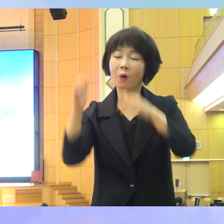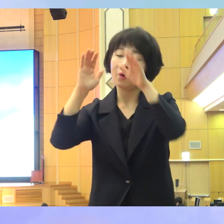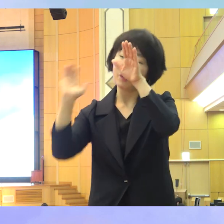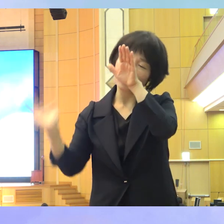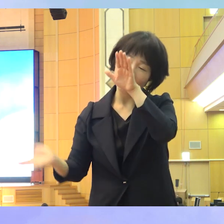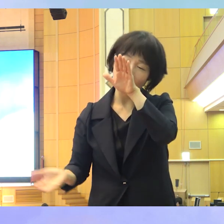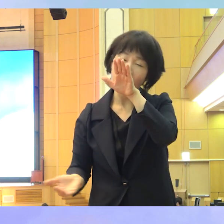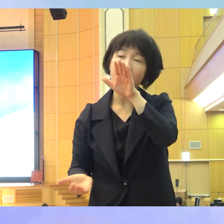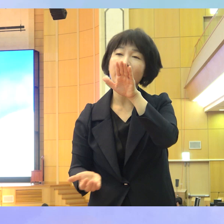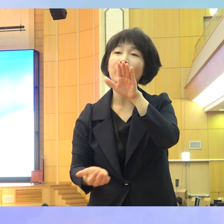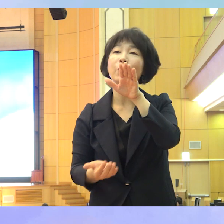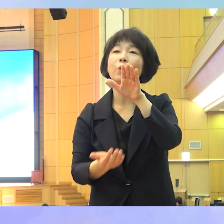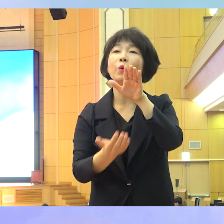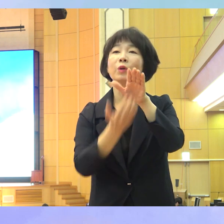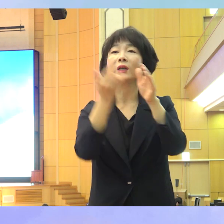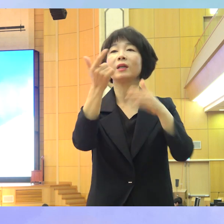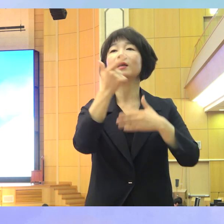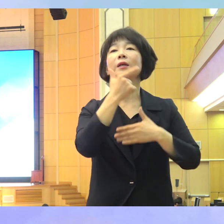나도